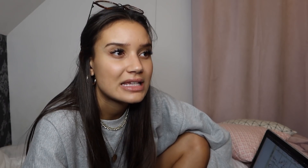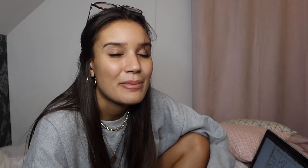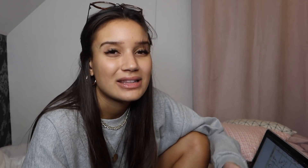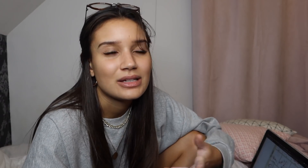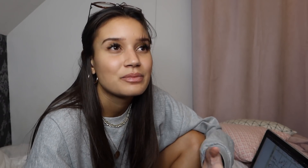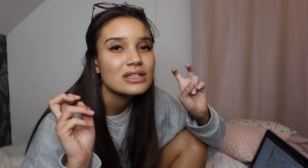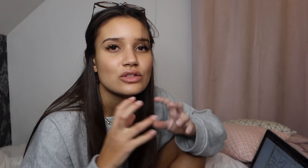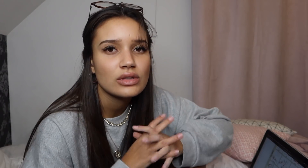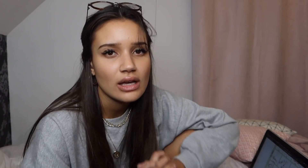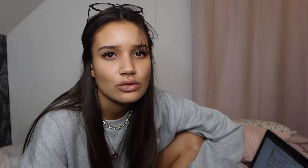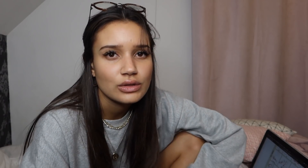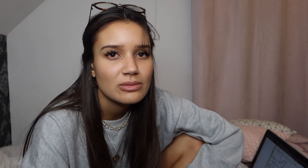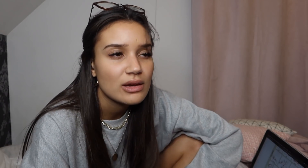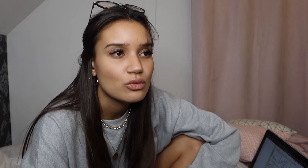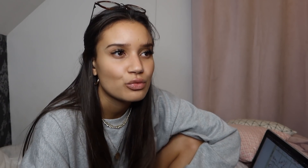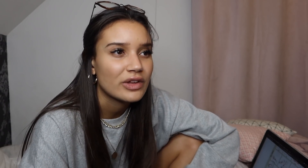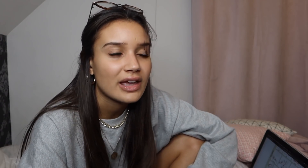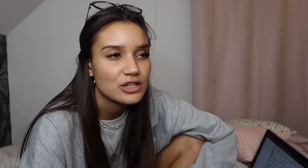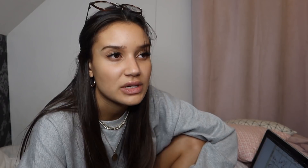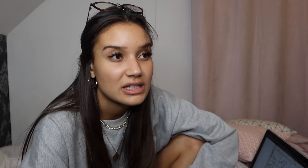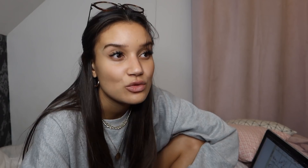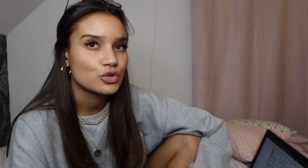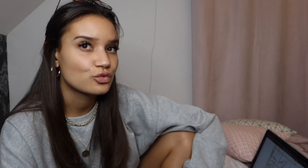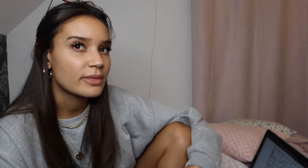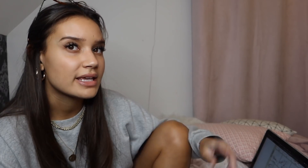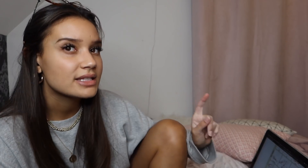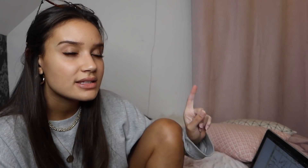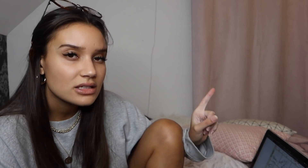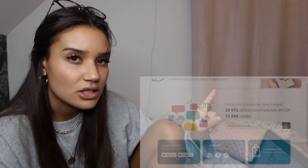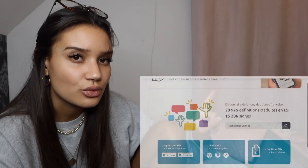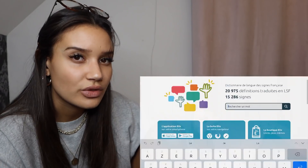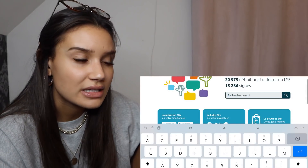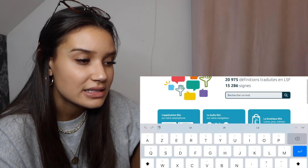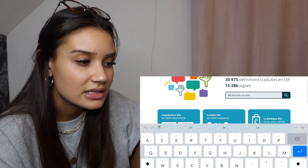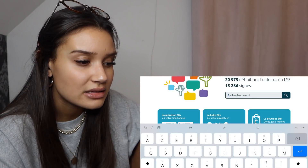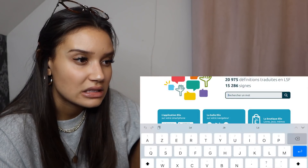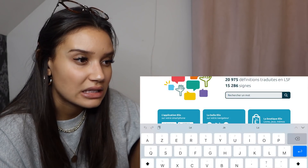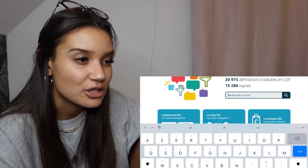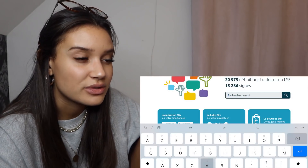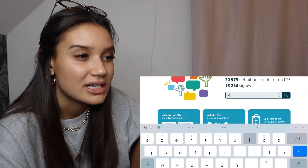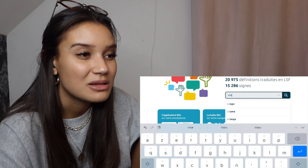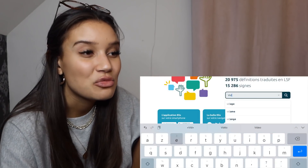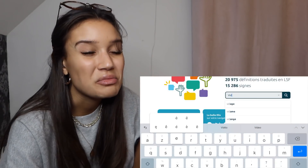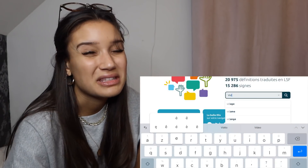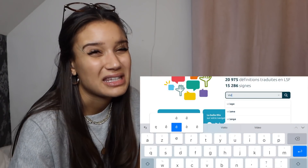n'y avait pas des dictionnaires entre guillemets où on pouvait traduire des mots. Je vous mets ici, j'ai trouvé un site qui traduisait les mots mais c'est